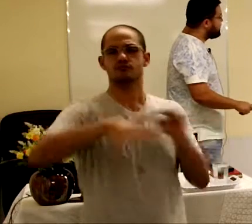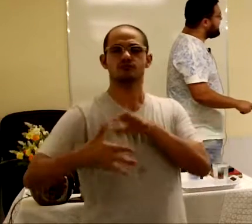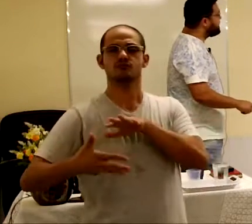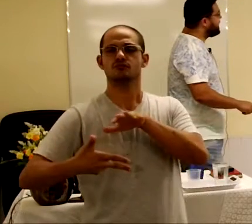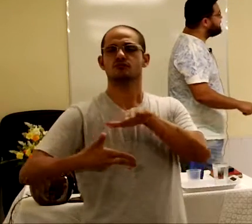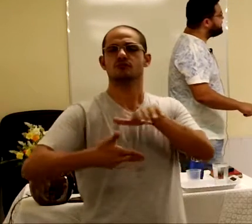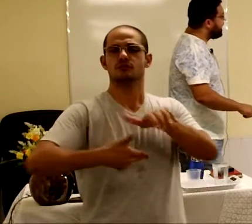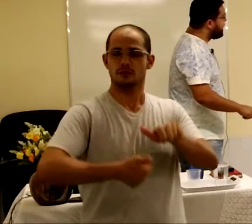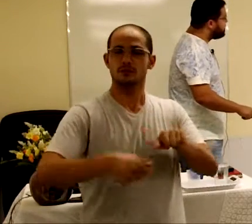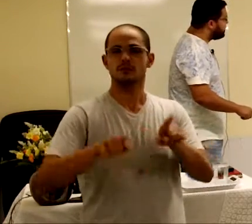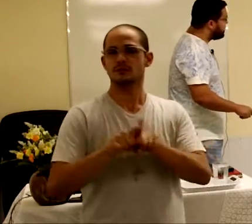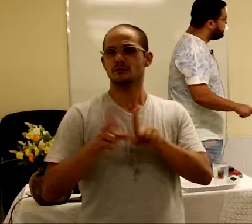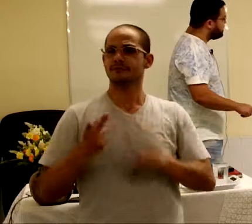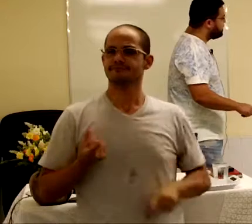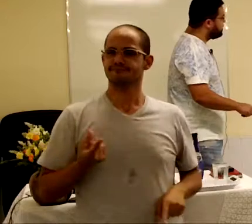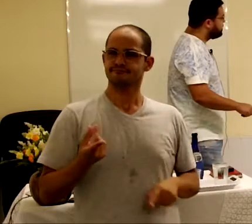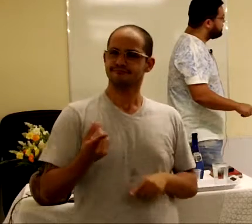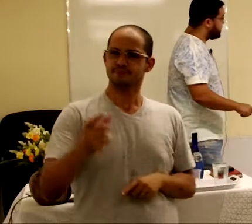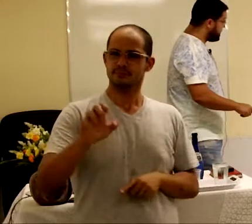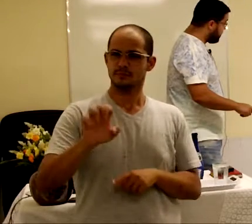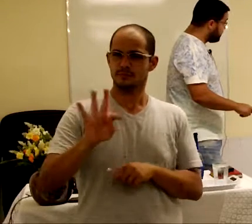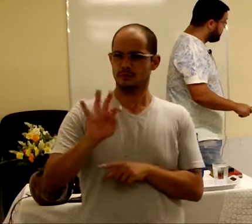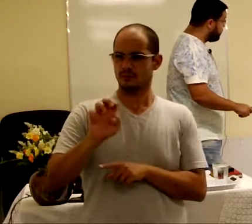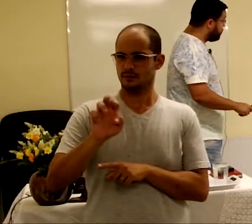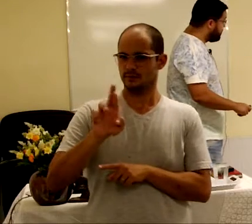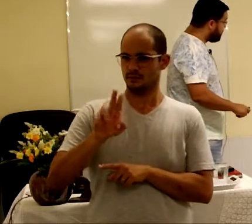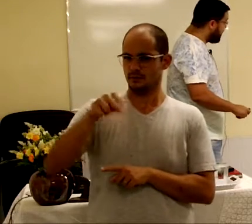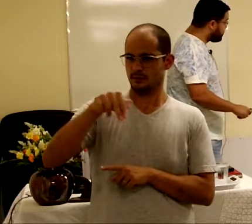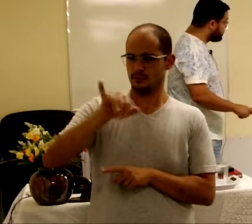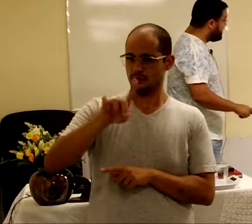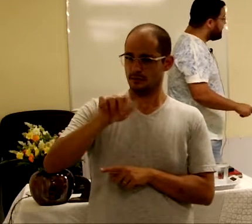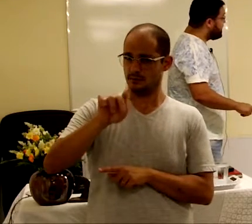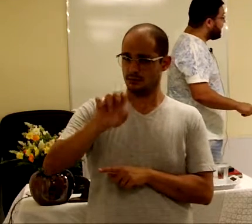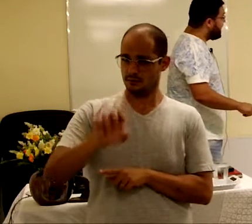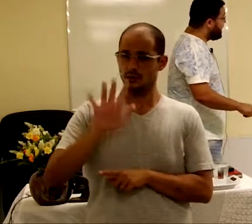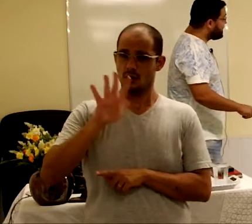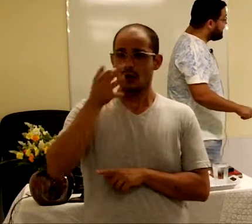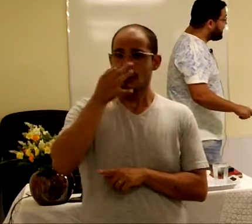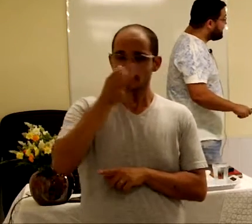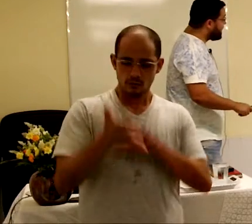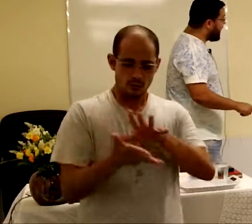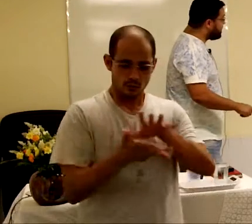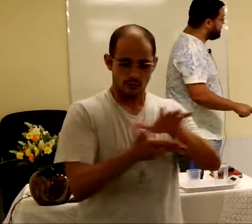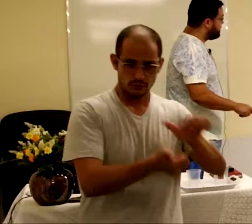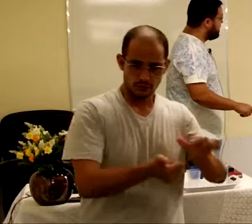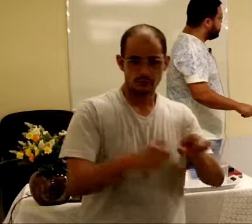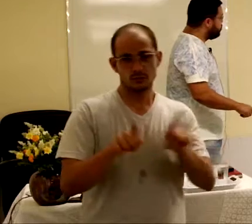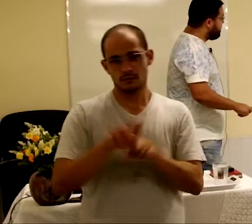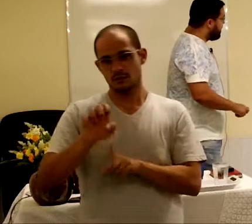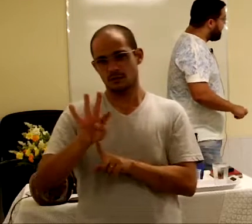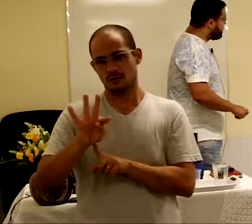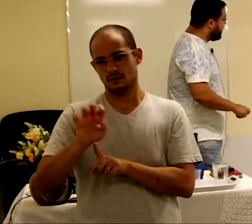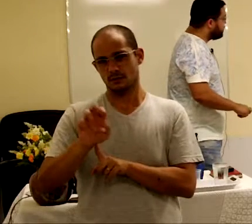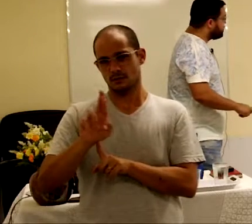universo e a eternidade. Presta atenção. O universo e a eternidade.